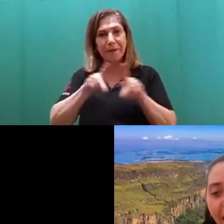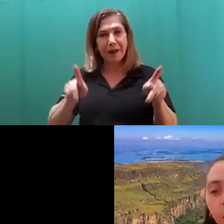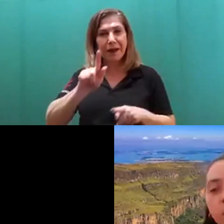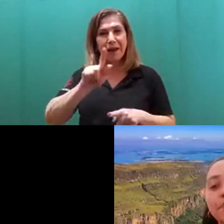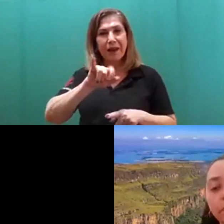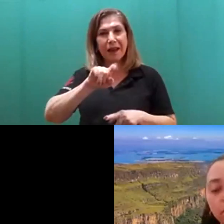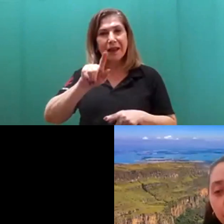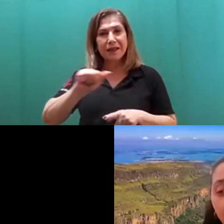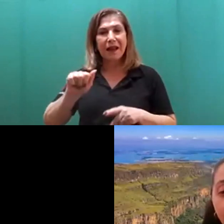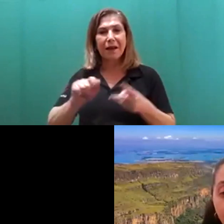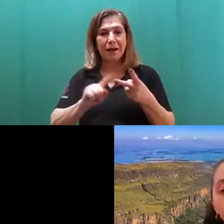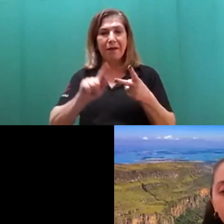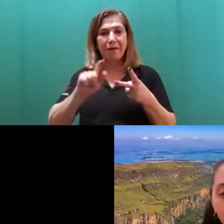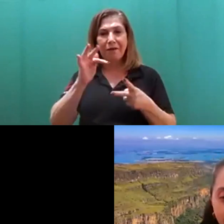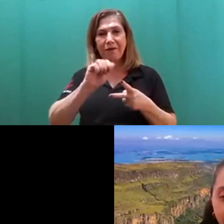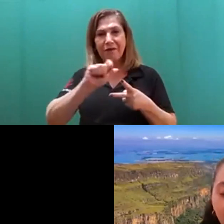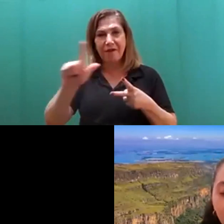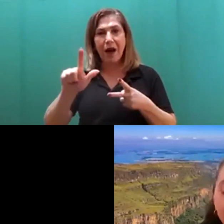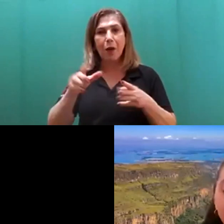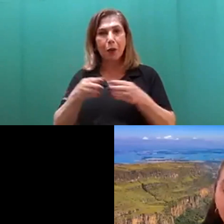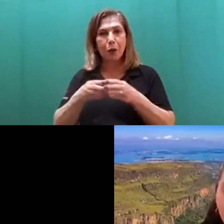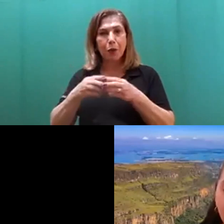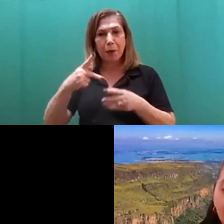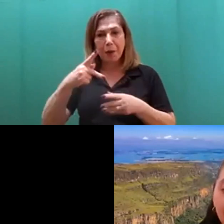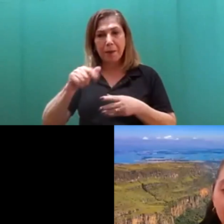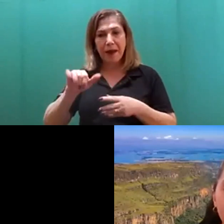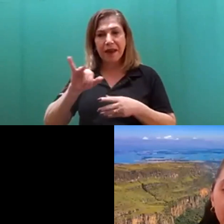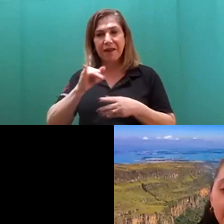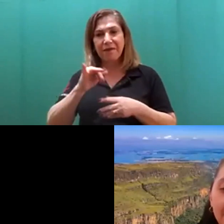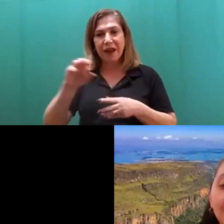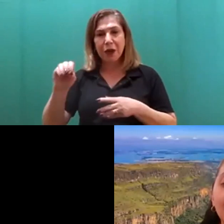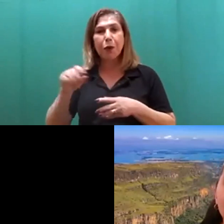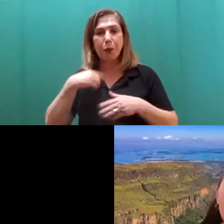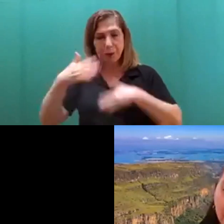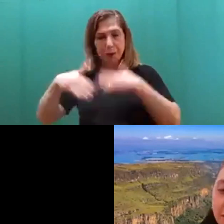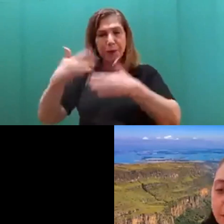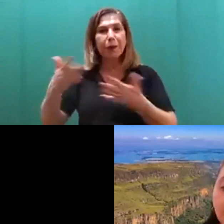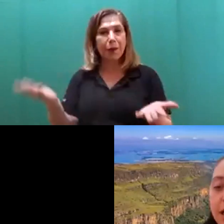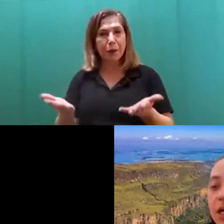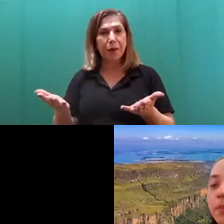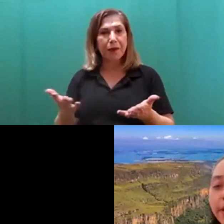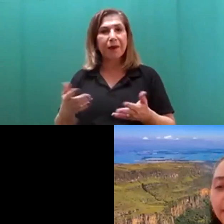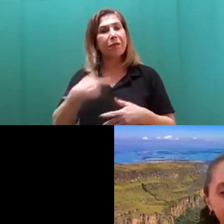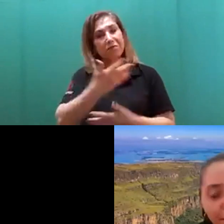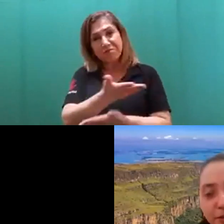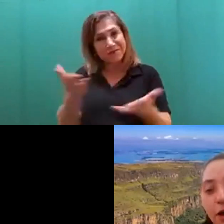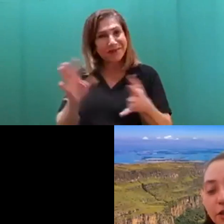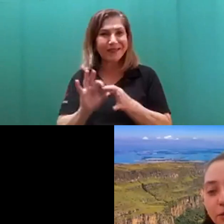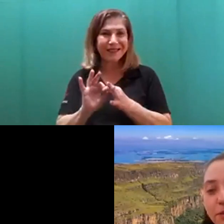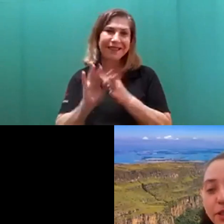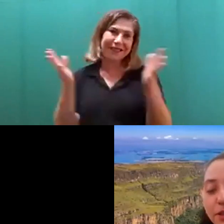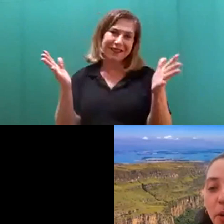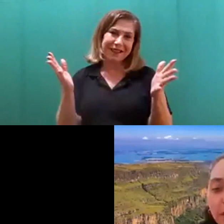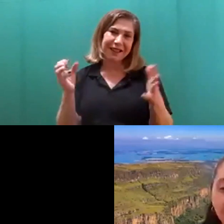da FAO, do Grupo Periférico, né, que a gente está desenvolvendo aí, e a gente fica à disposição para, enfim,